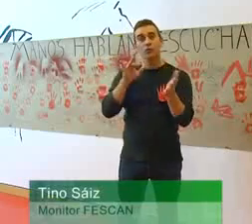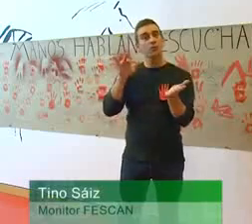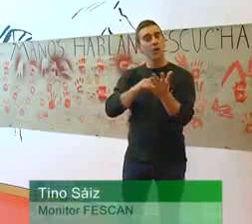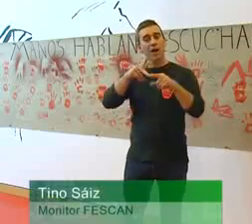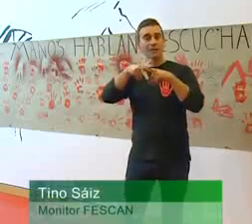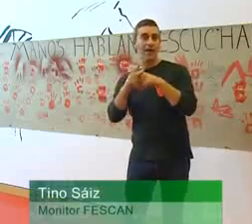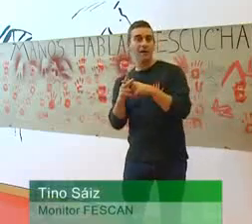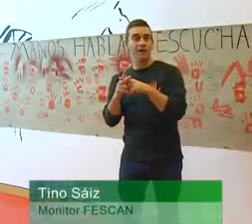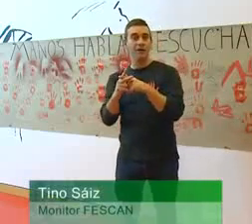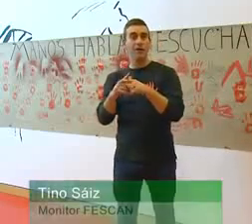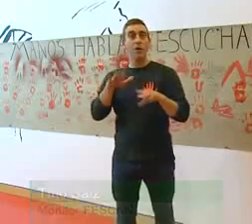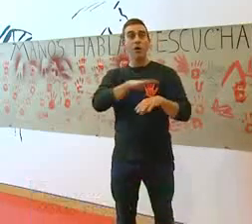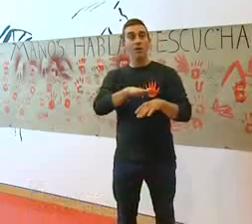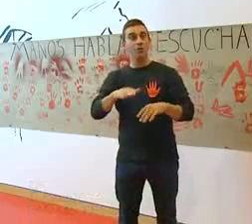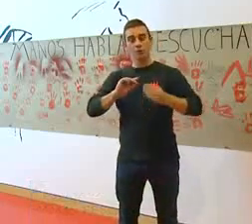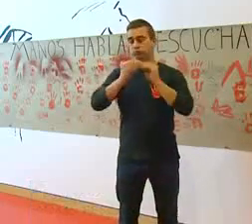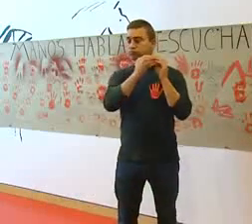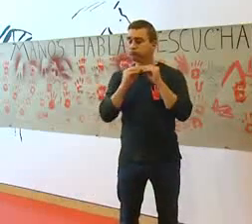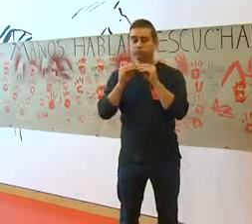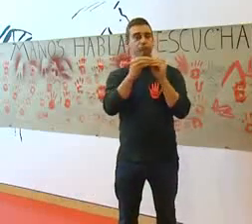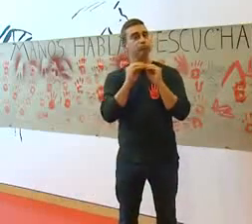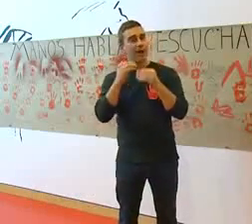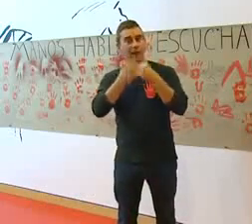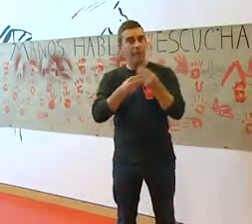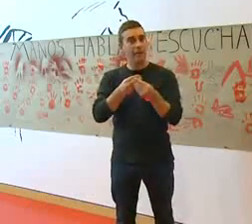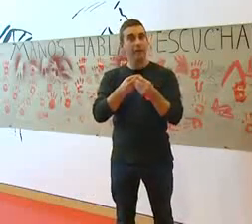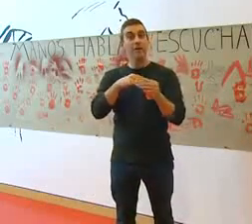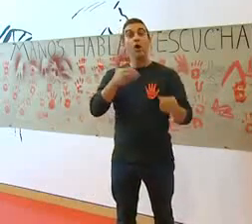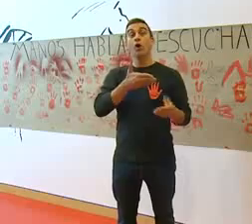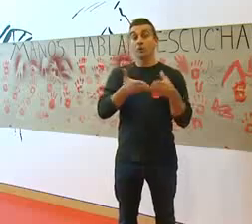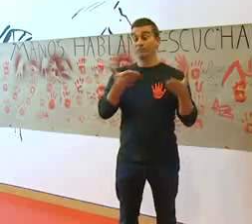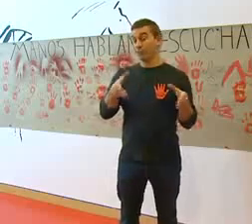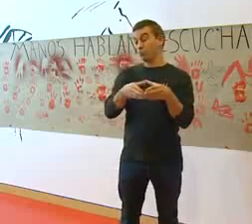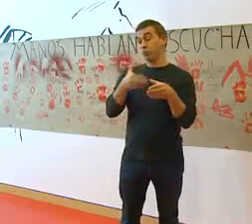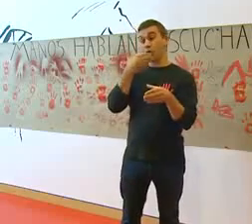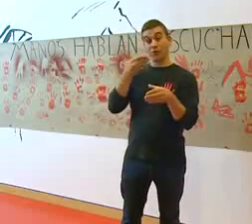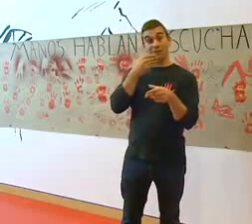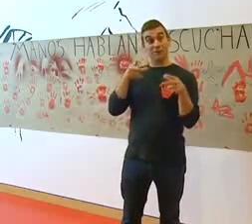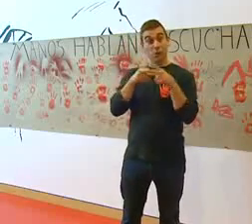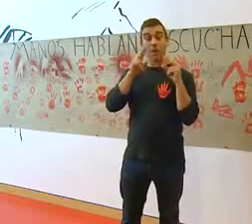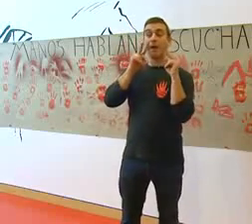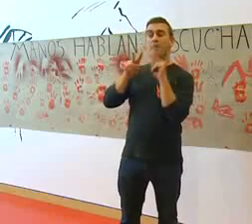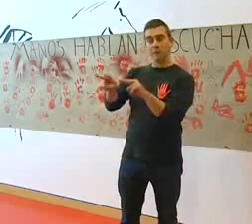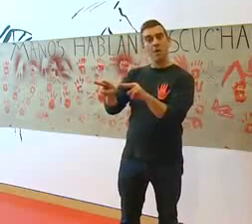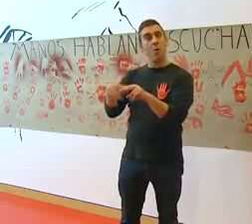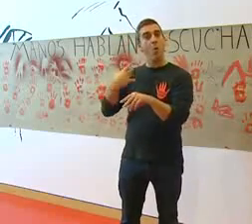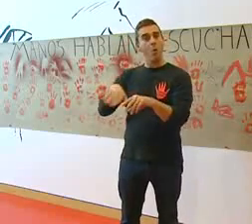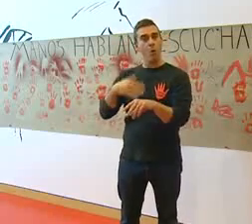han hecho una obra de teatro, han participado también de un grupo de personas oyentes, que esas personas oyentes al mismo tiempo han